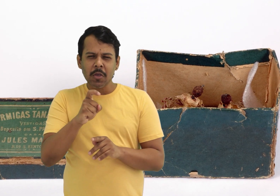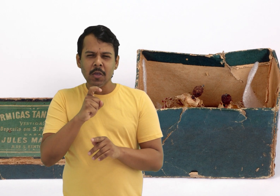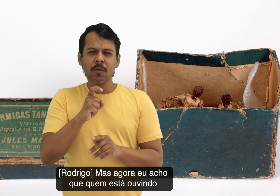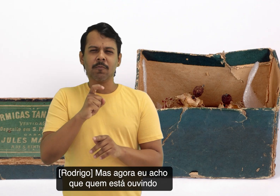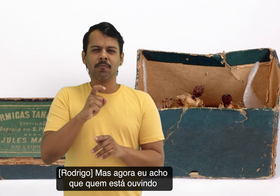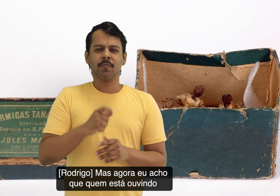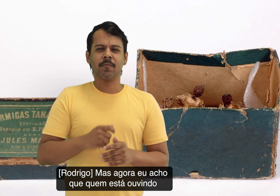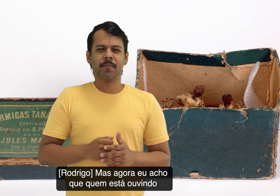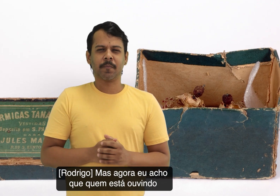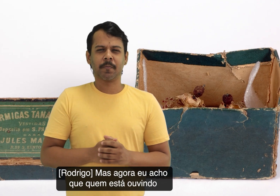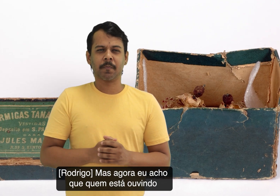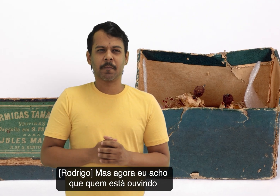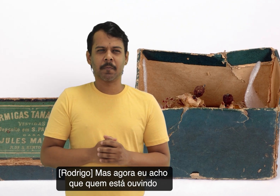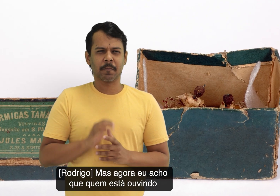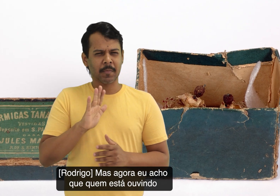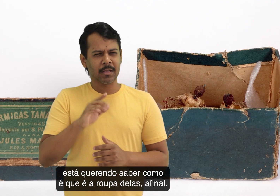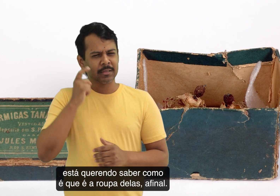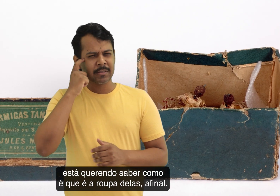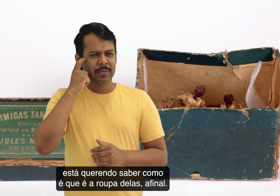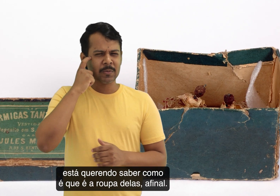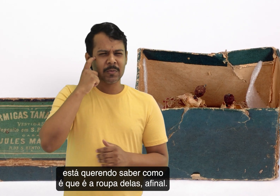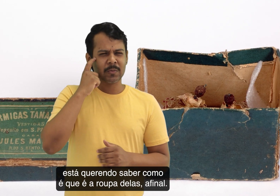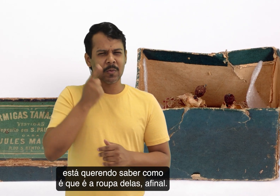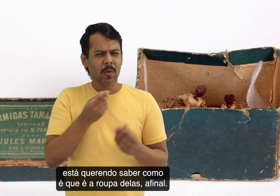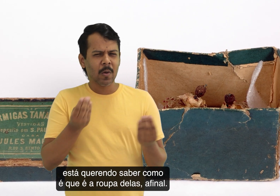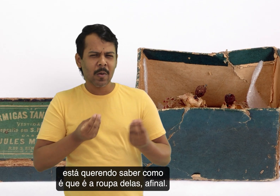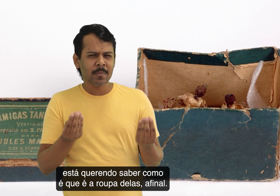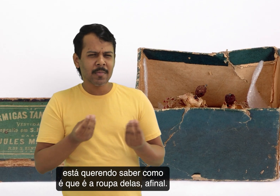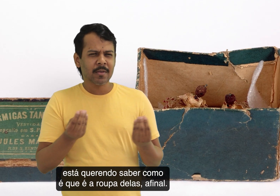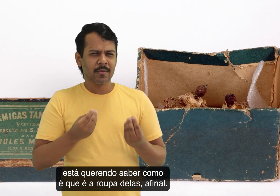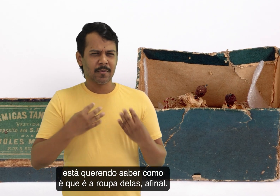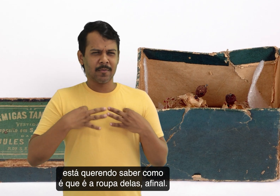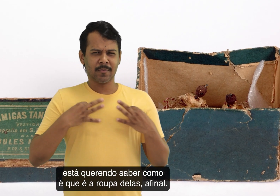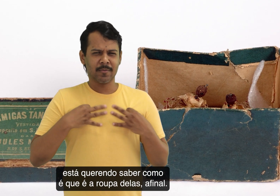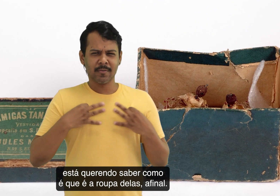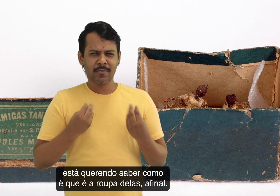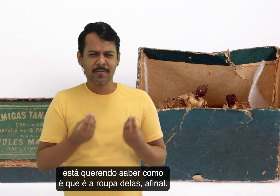verde. Mas agora eu acho que quem tá ouvindo tá querendo saber. Como é que é a roupa